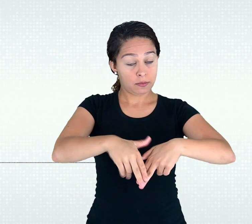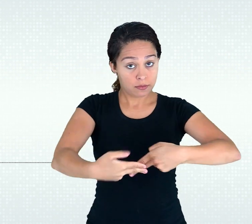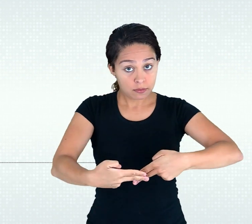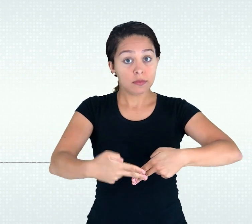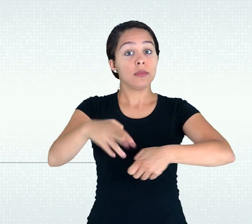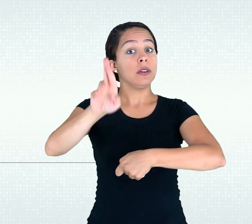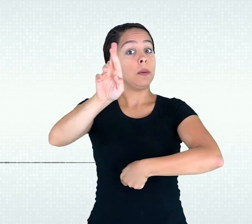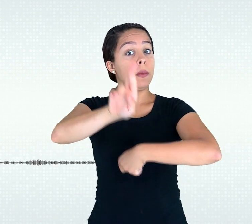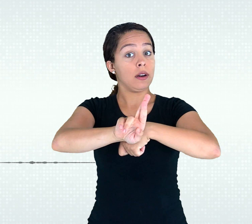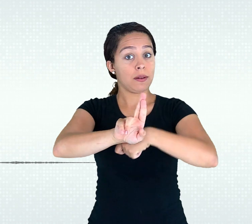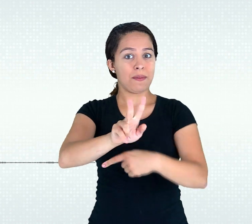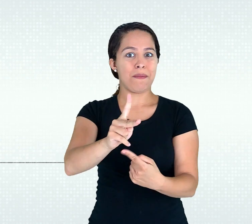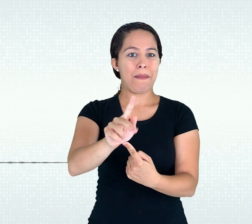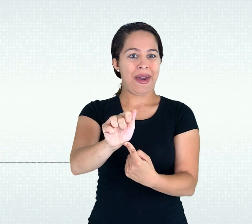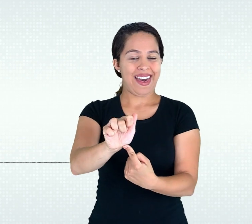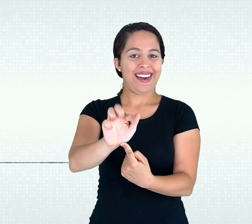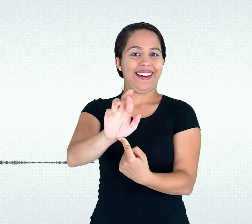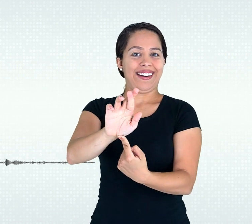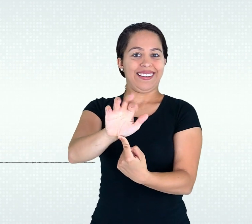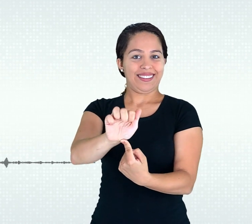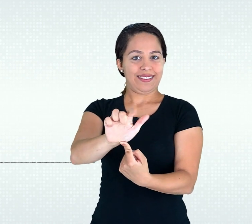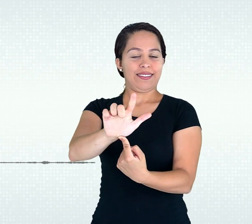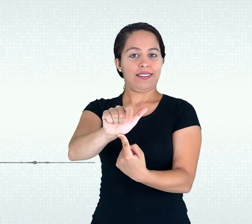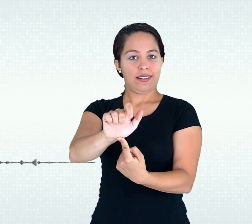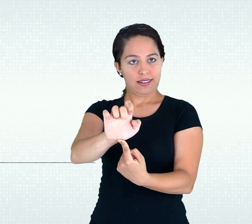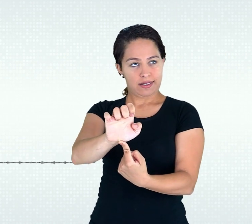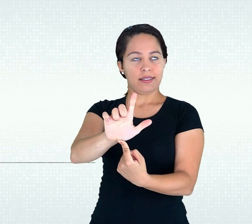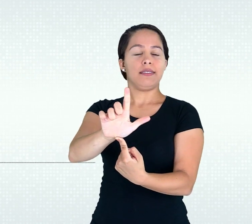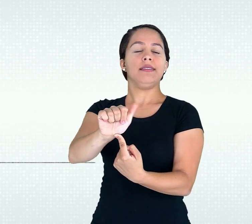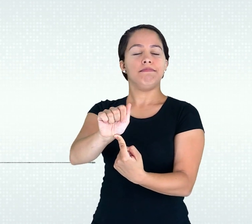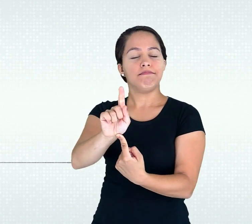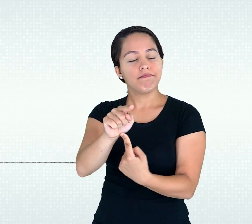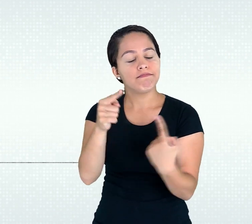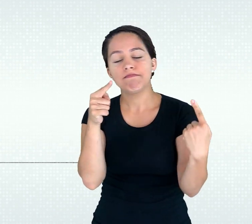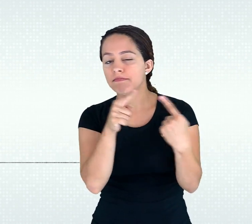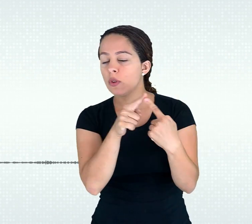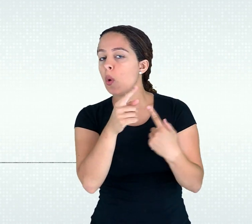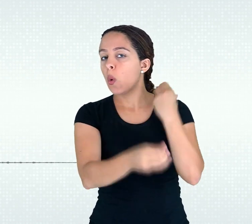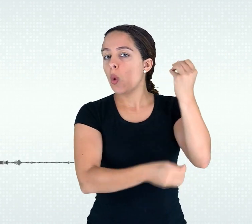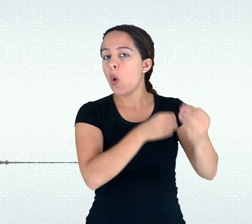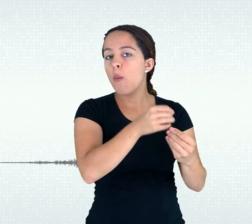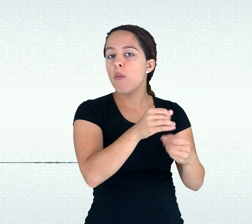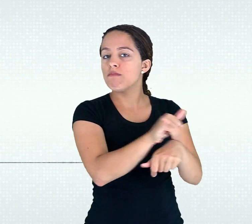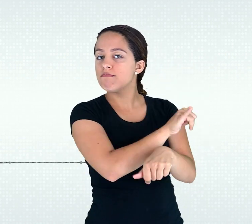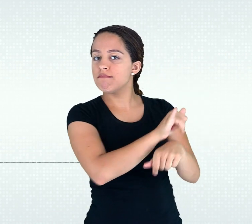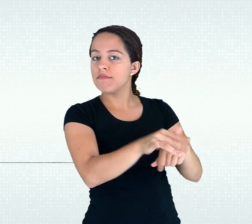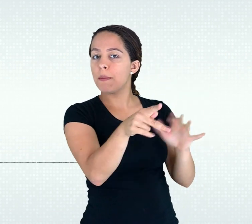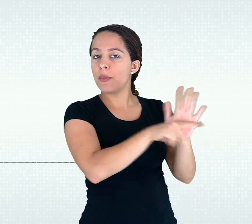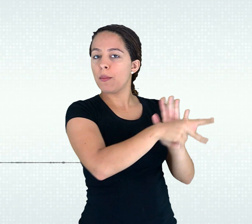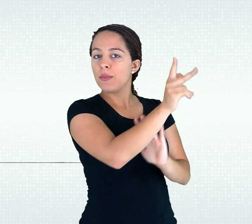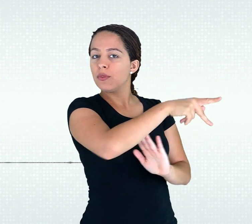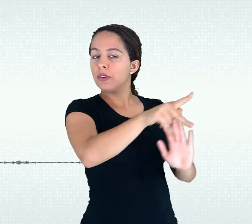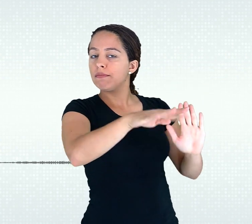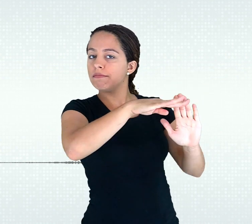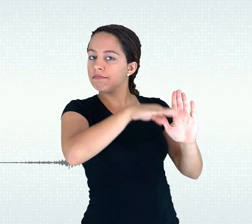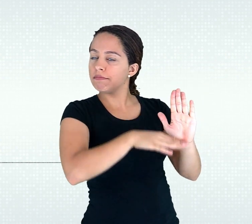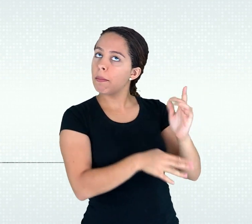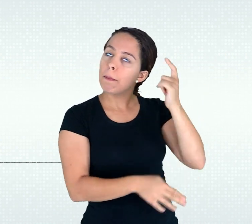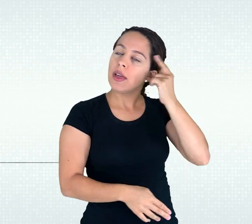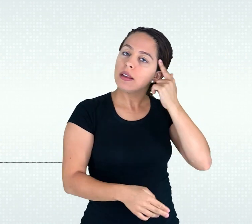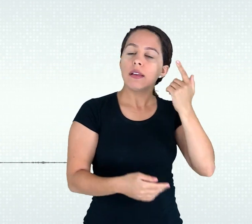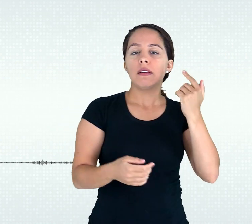dito isso a recuperação paralela se aplica a todos os instrumentos avaliativos propostos pelo